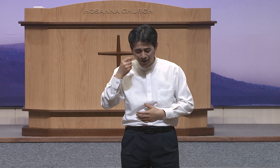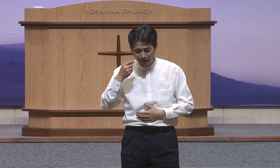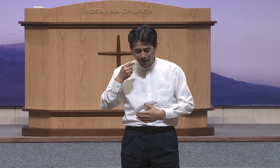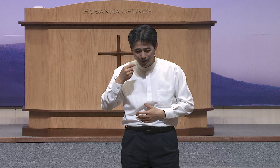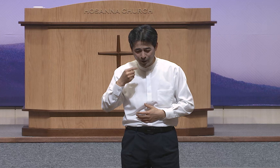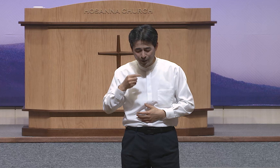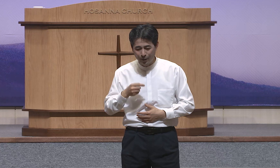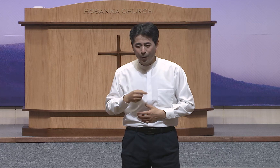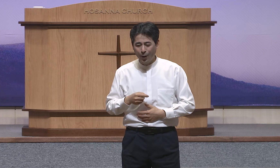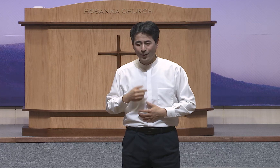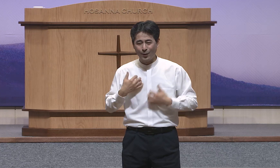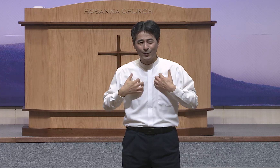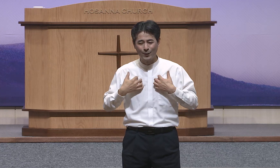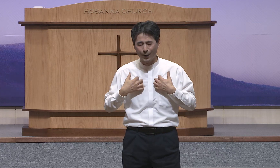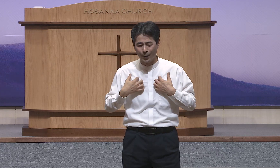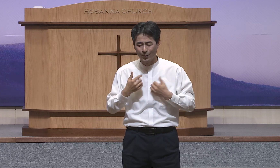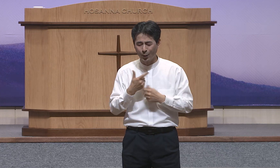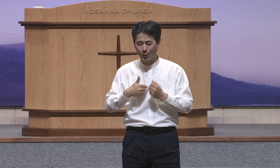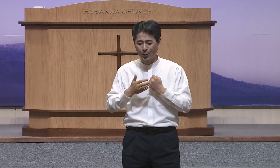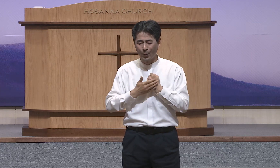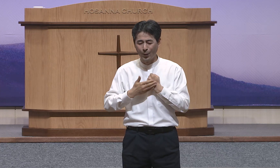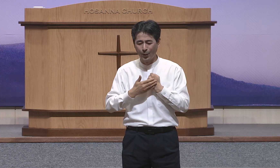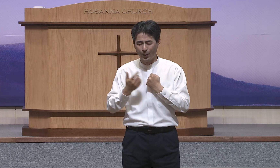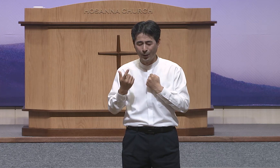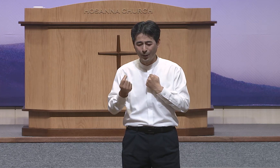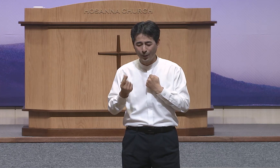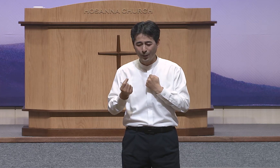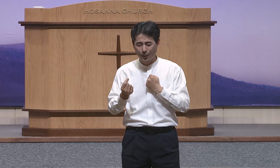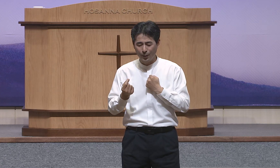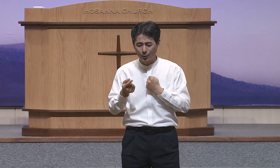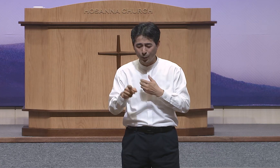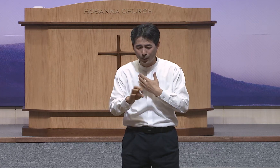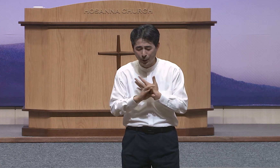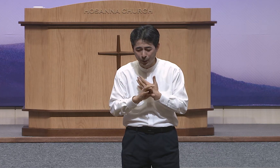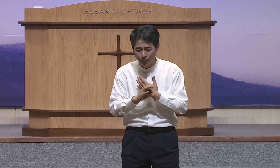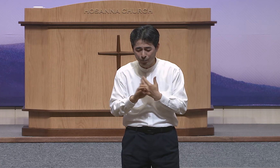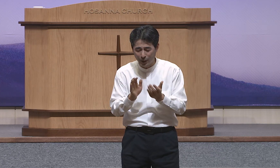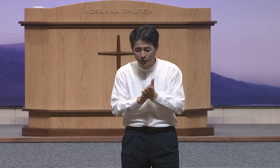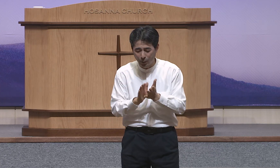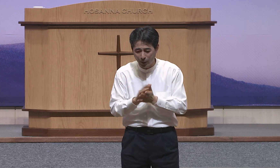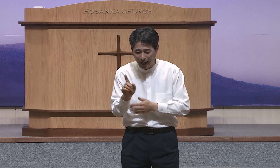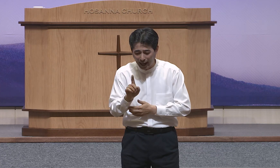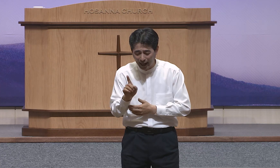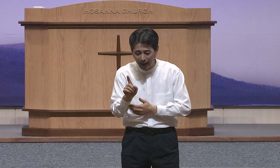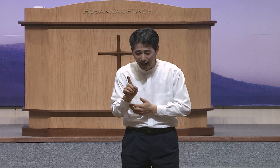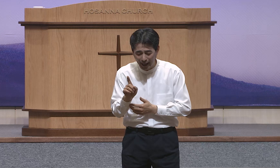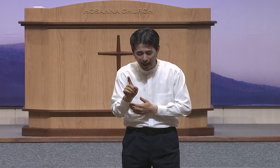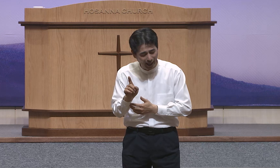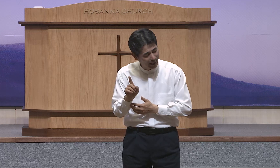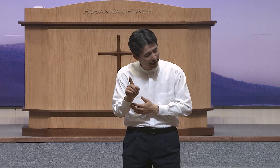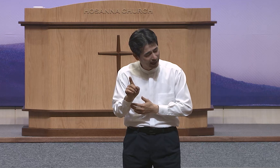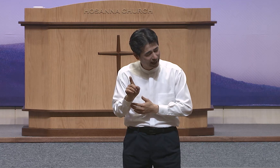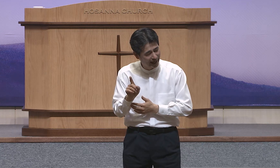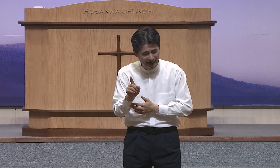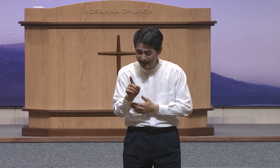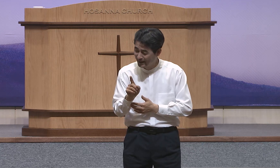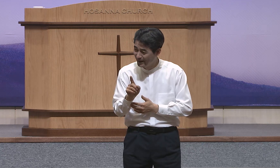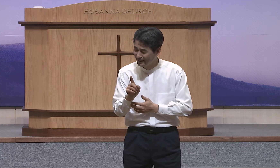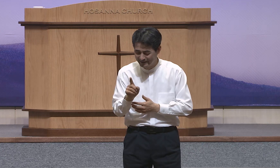느껴지는 거예요. 그래서 정말 이거 참 재밌다 그리고 은혜롭다 라고 그런데 도대체 박자는 뭐지?